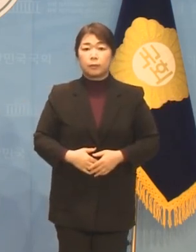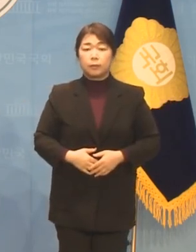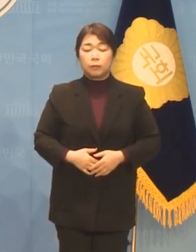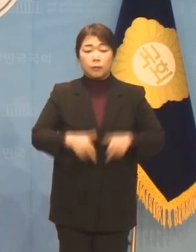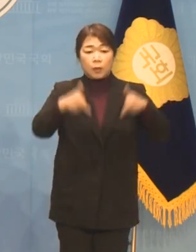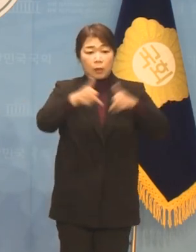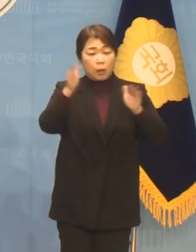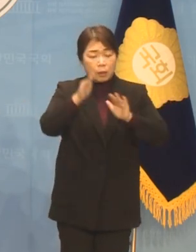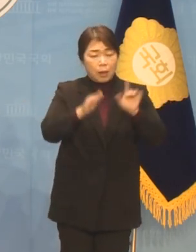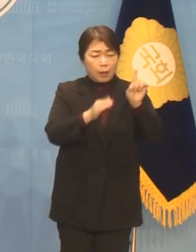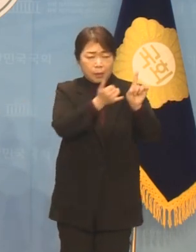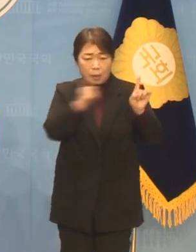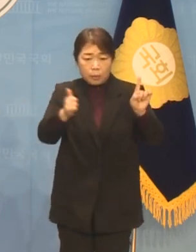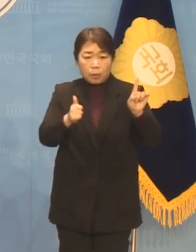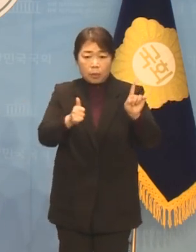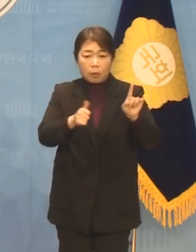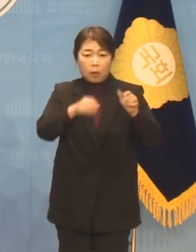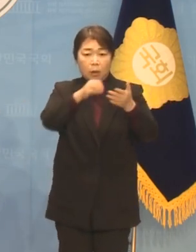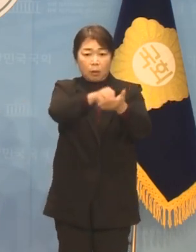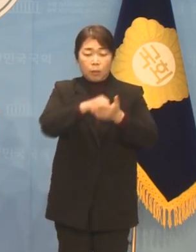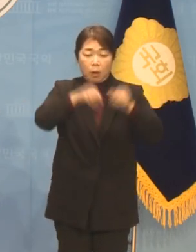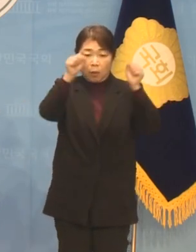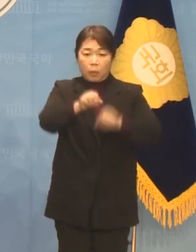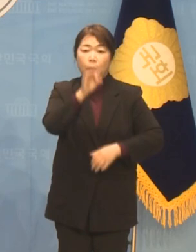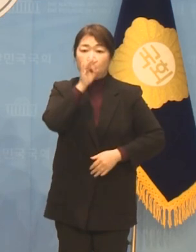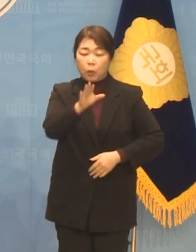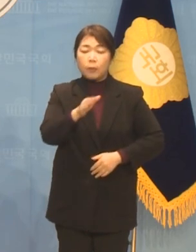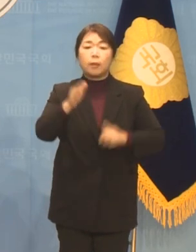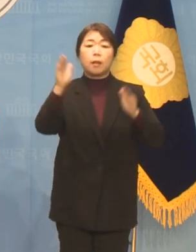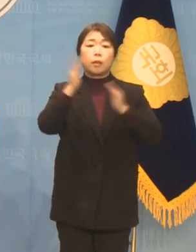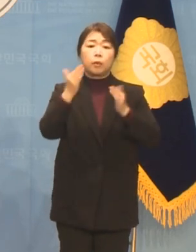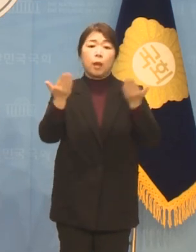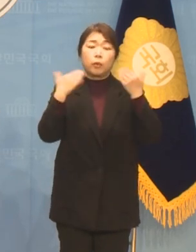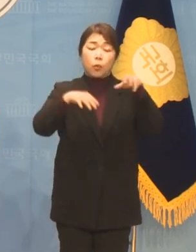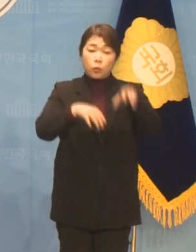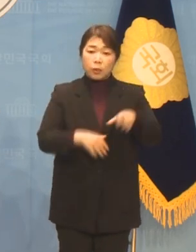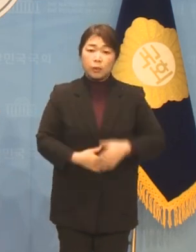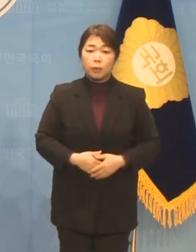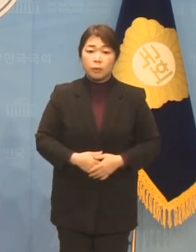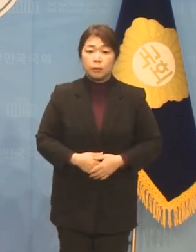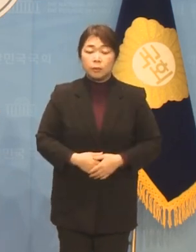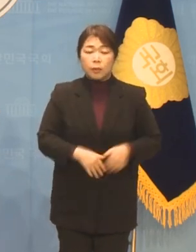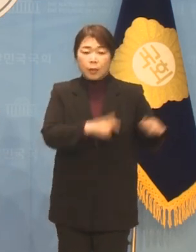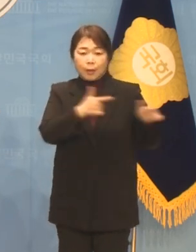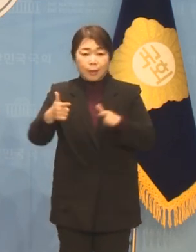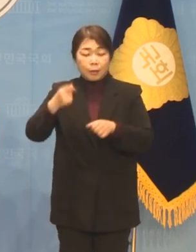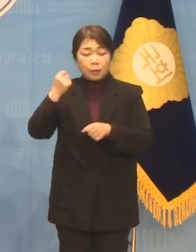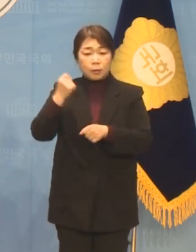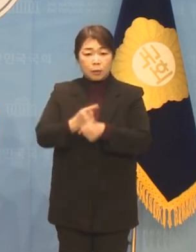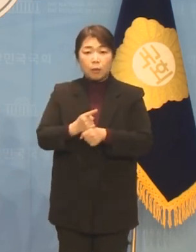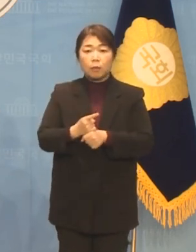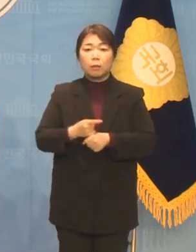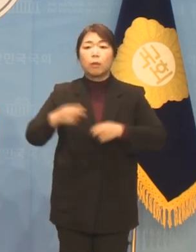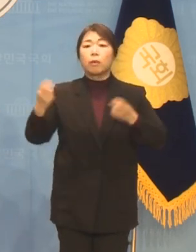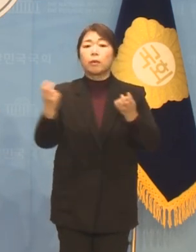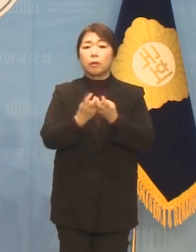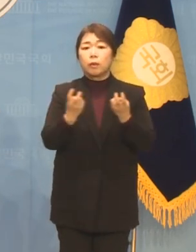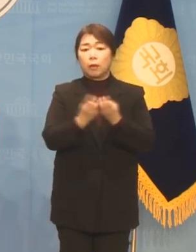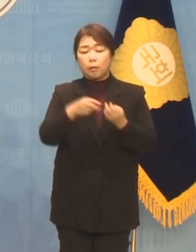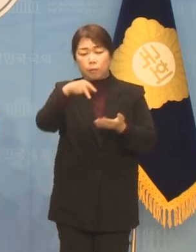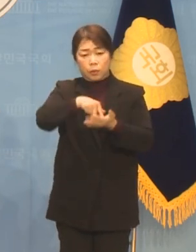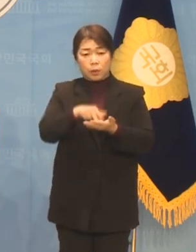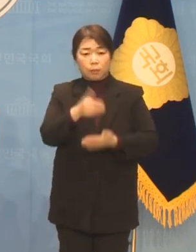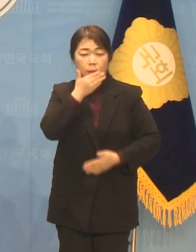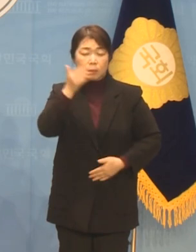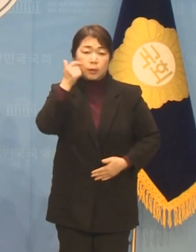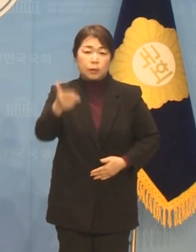장애 학생 단 한 명도 받아주지 않는 이런 학교들에서 어떻게 다양성이 어떻게